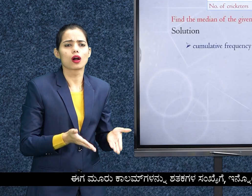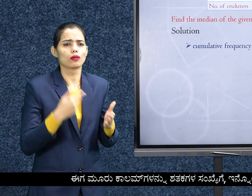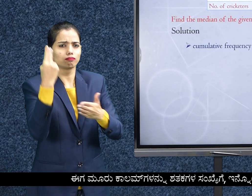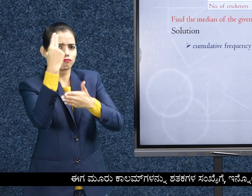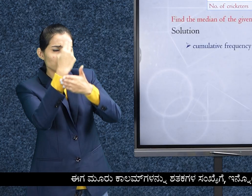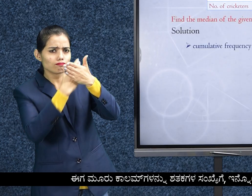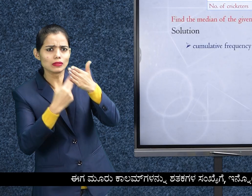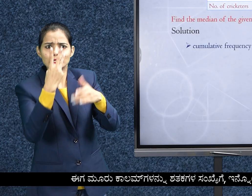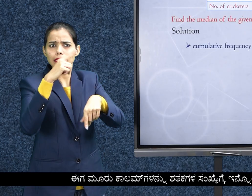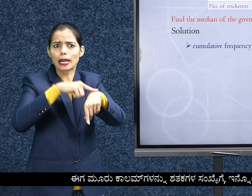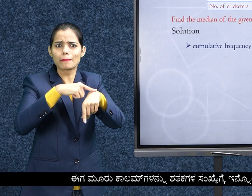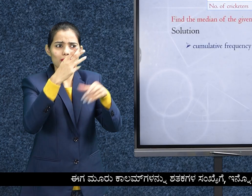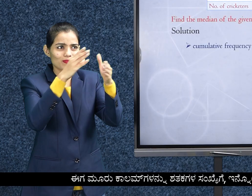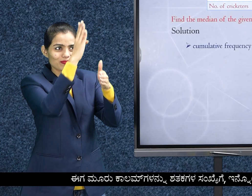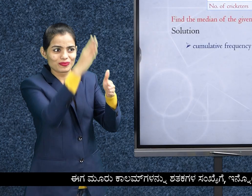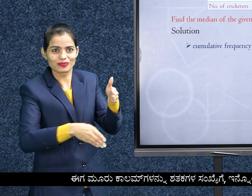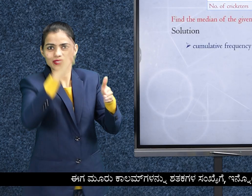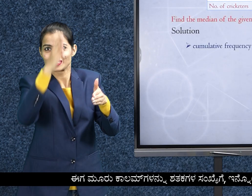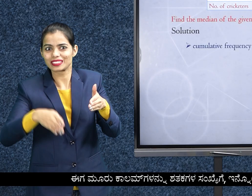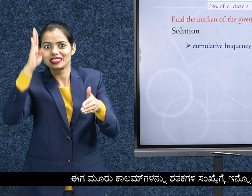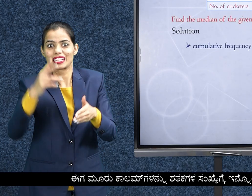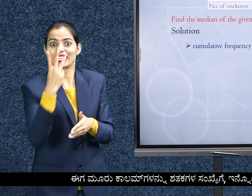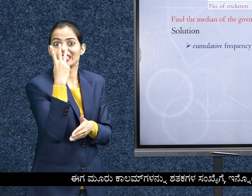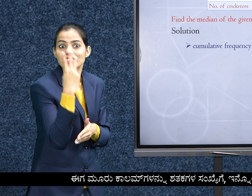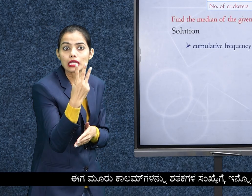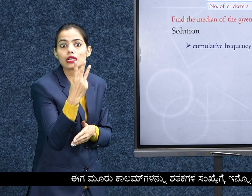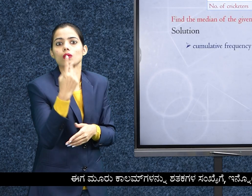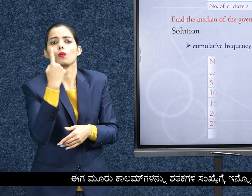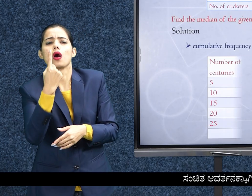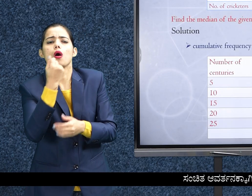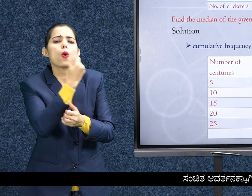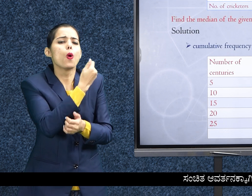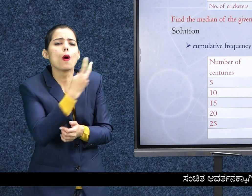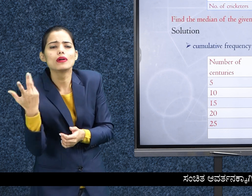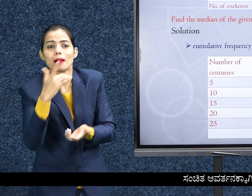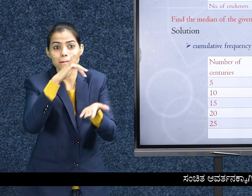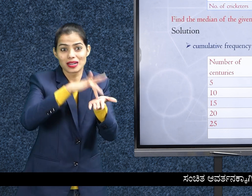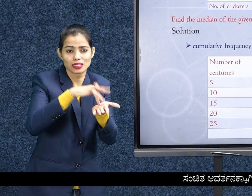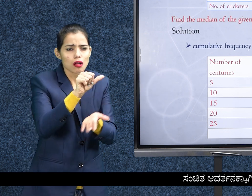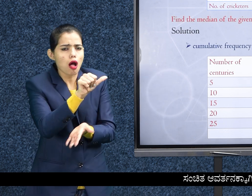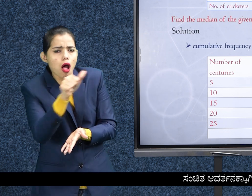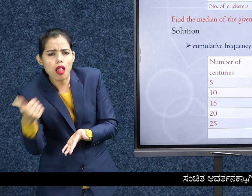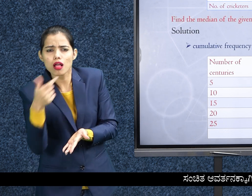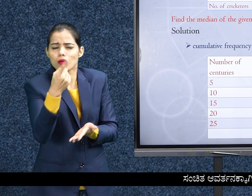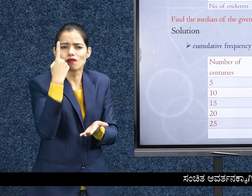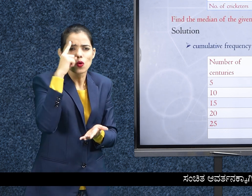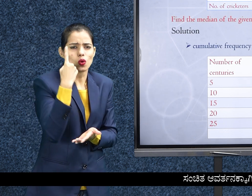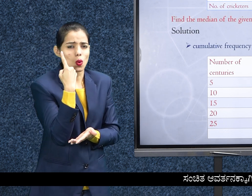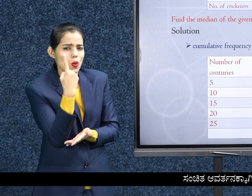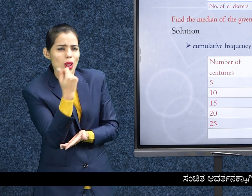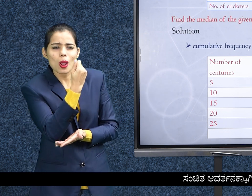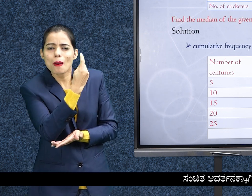ಈಗ 3 ಕಾಲಂಗಳನ್ನ ಶತಕಗಳ ಸಂಖ್ಯೆಗೆ, ಇನ್ನೊಂದು ಕ್ರಿಕೆಟಿಗರ ಸಂಖ್ಯೆಗೆ ಮತ್ತು ಕೊನೆಯದನ್ನ ಸಂಚಿತ ಆವರ್ತನಕ್ಕಾಗಿ ಬರೆಯಿರಿ.